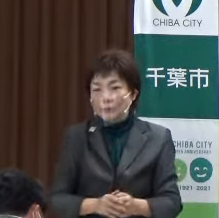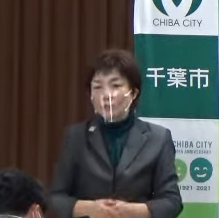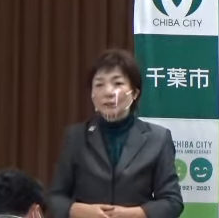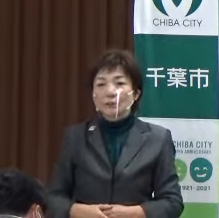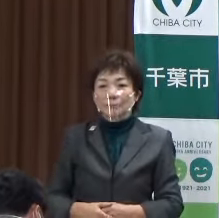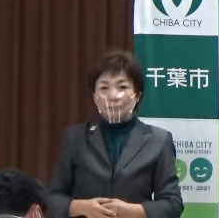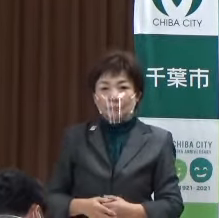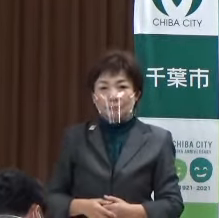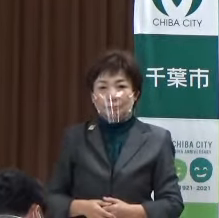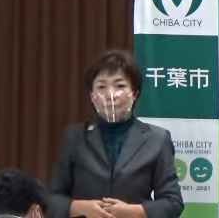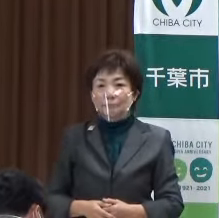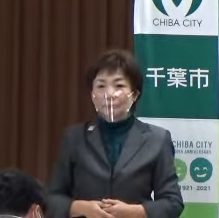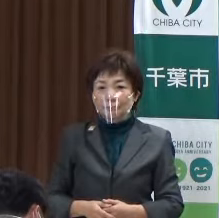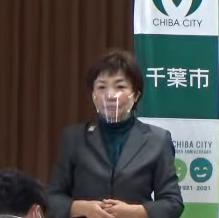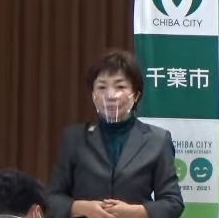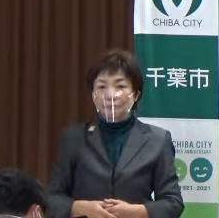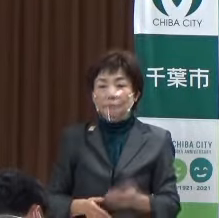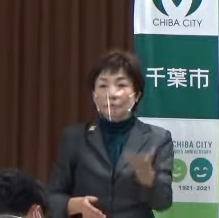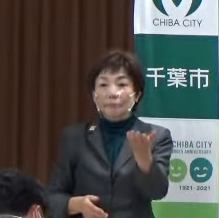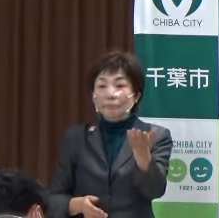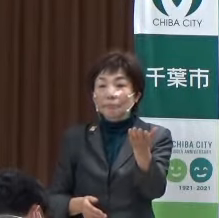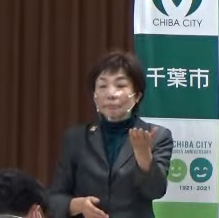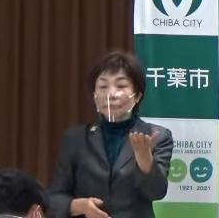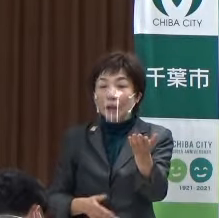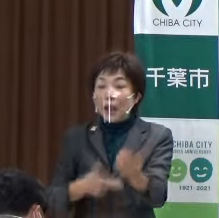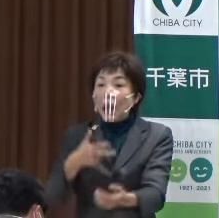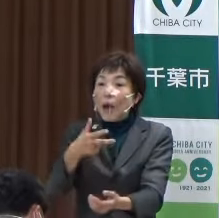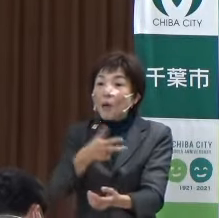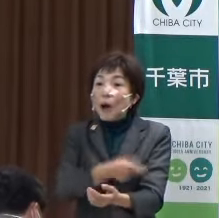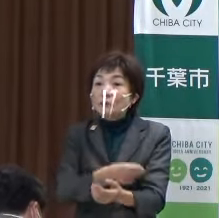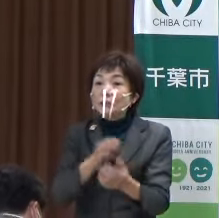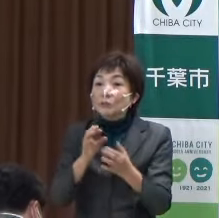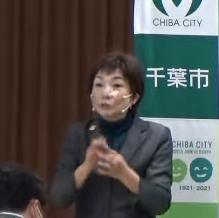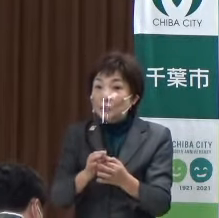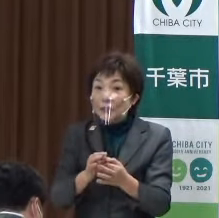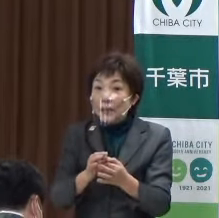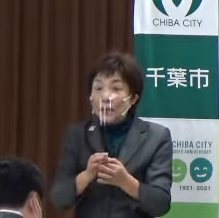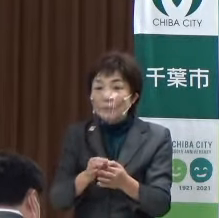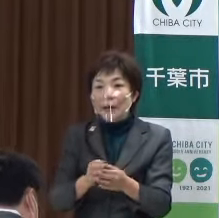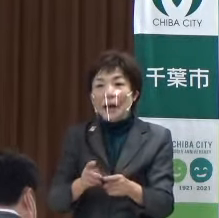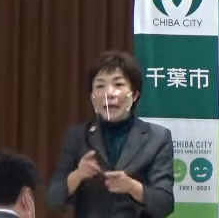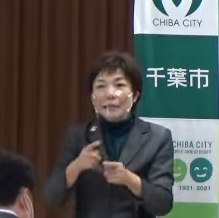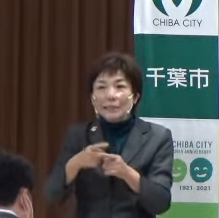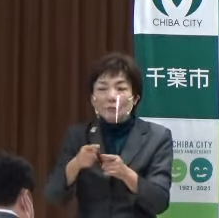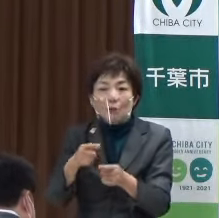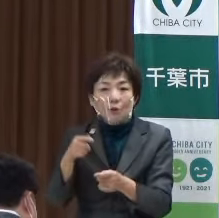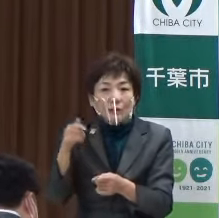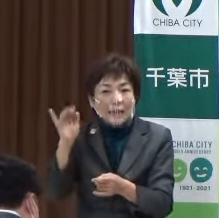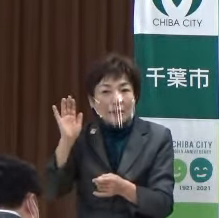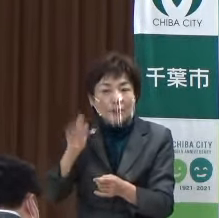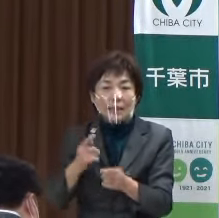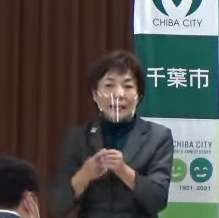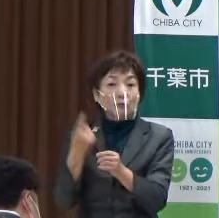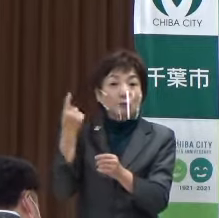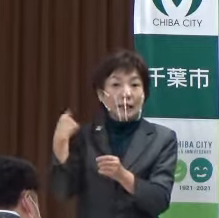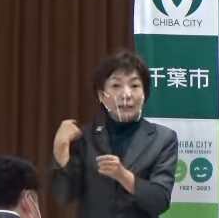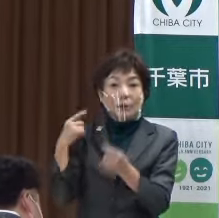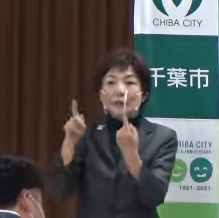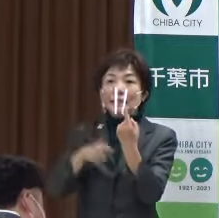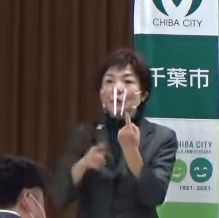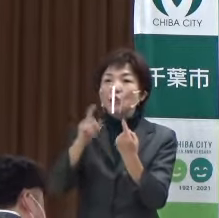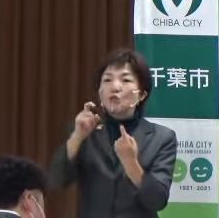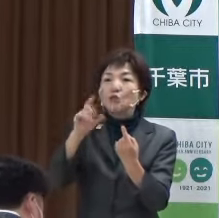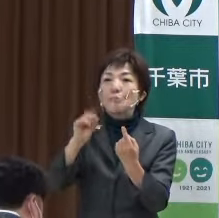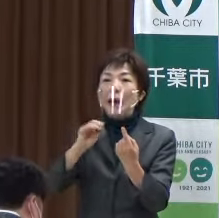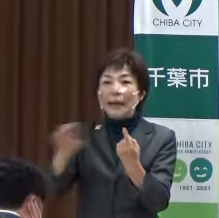上です。 そのワクチン接種に絡んで、一部 の意見として、昨年 の1人10